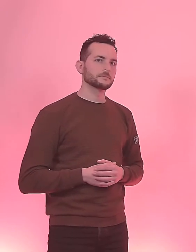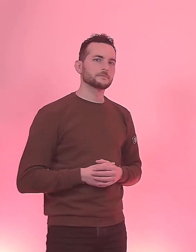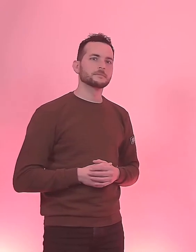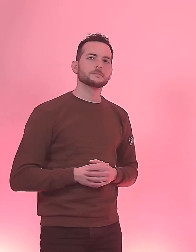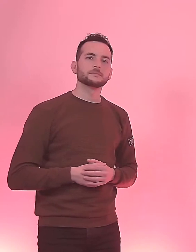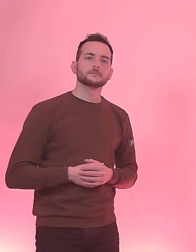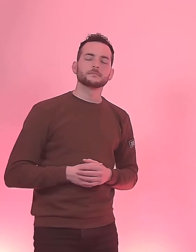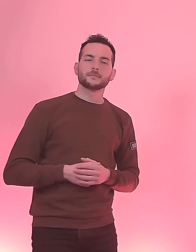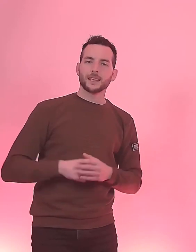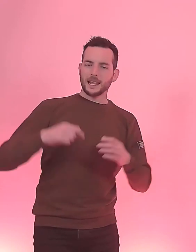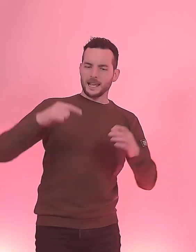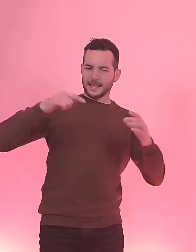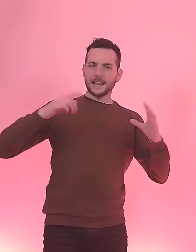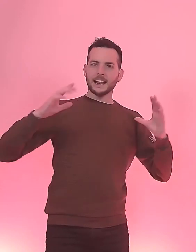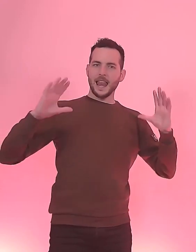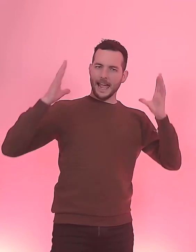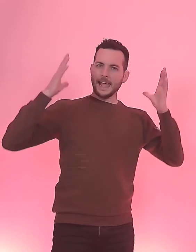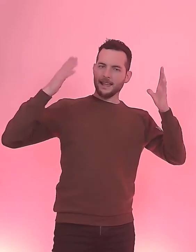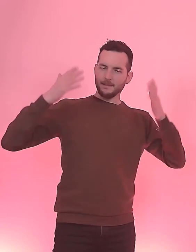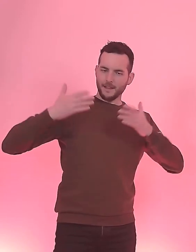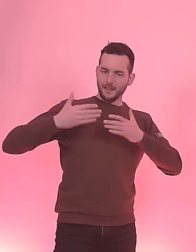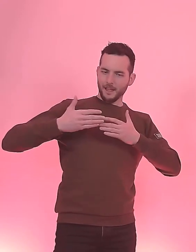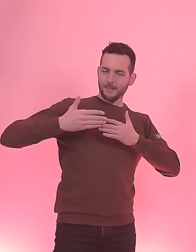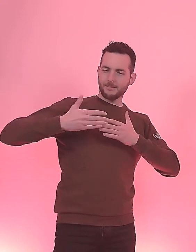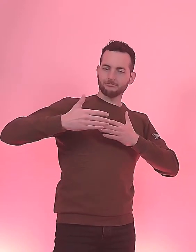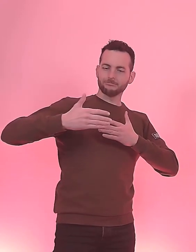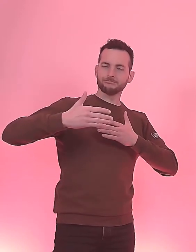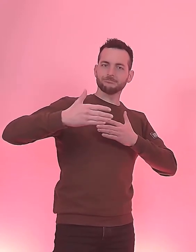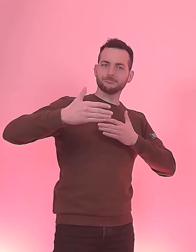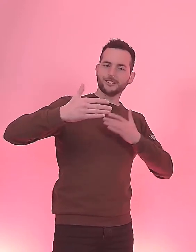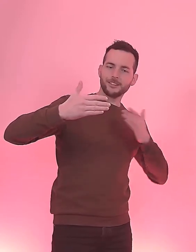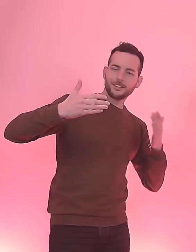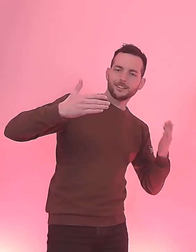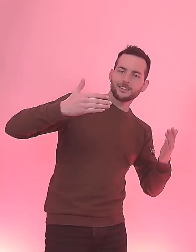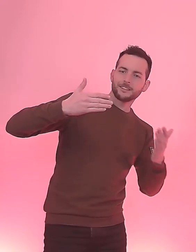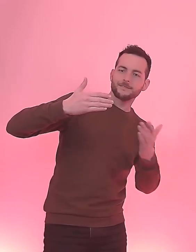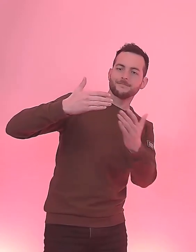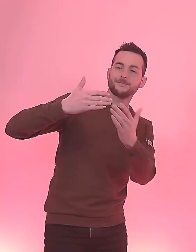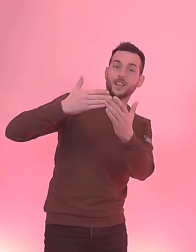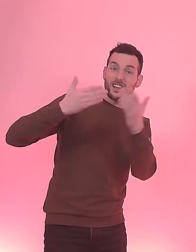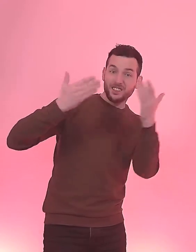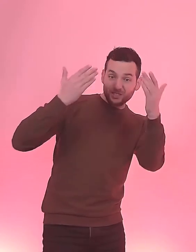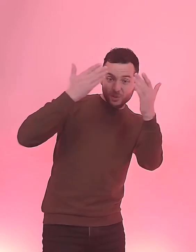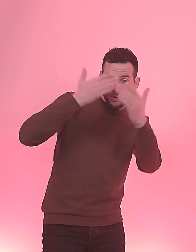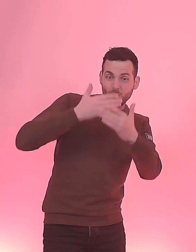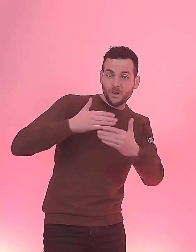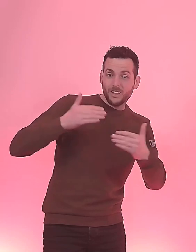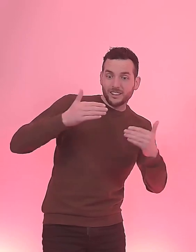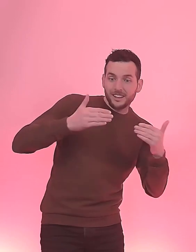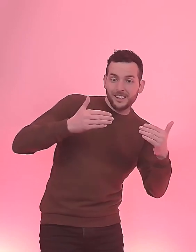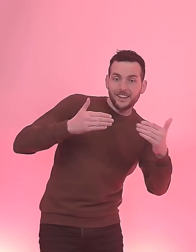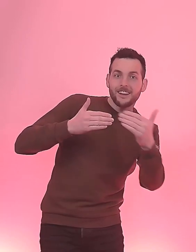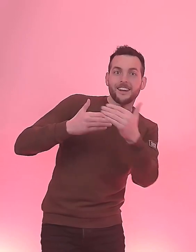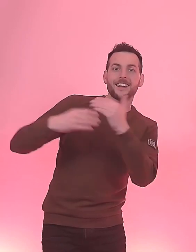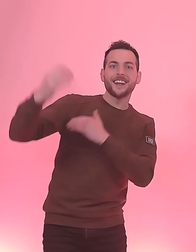beyond slecht beyond is darkness de slag